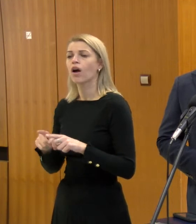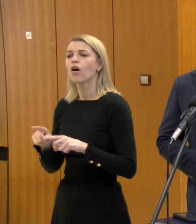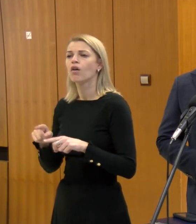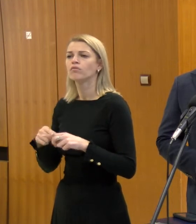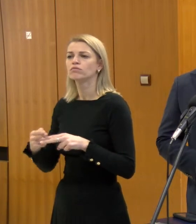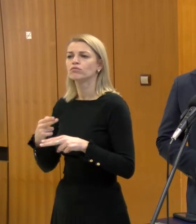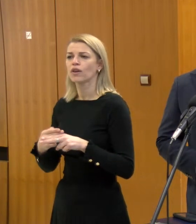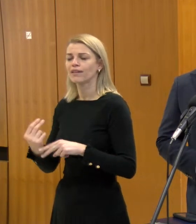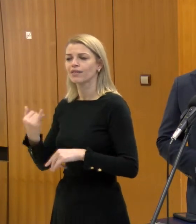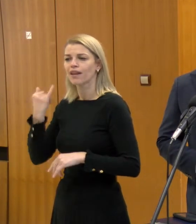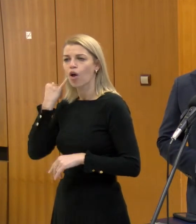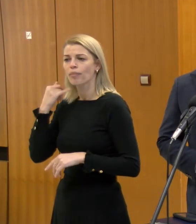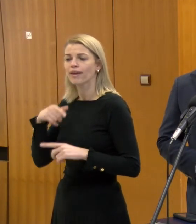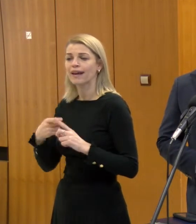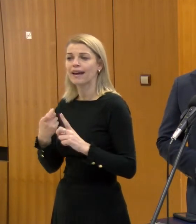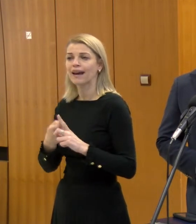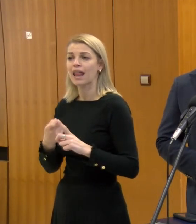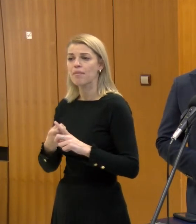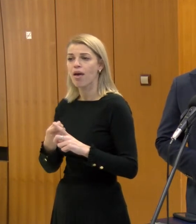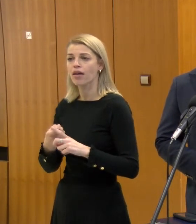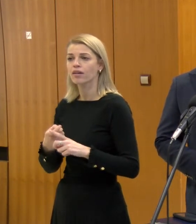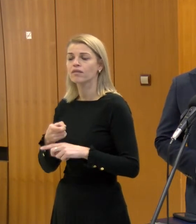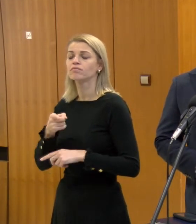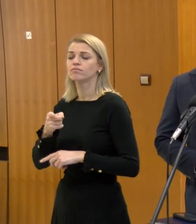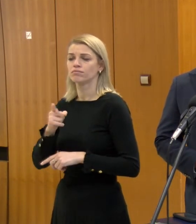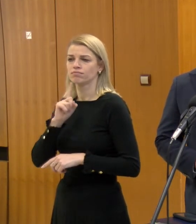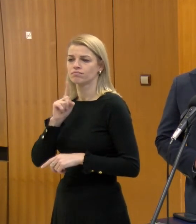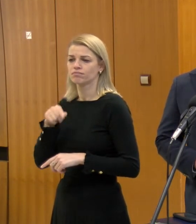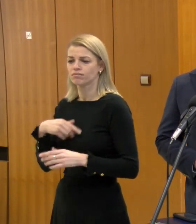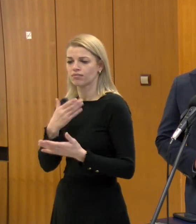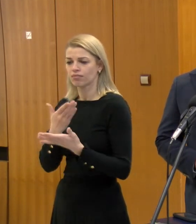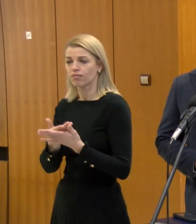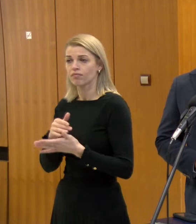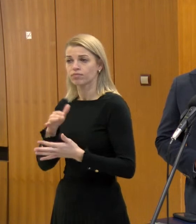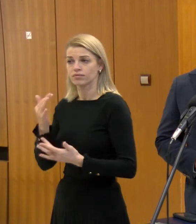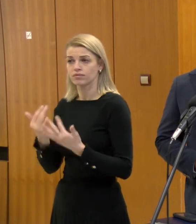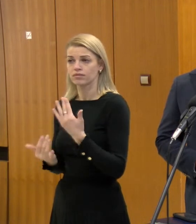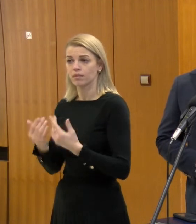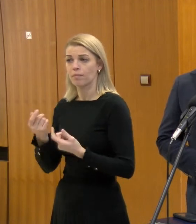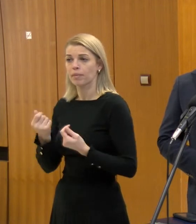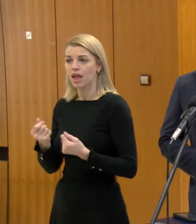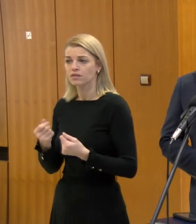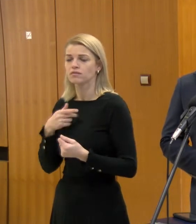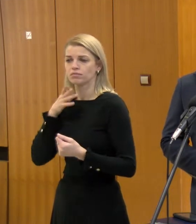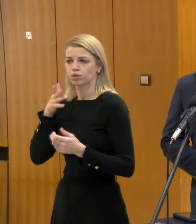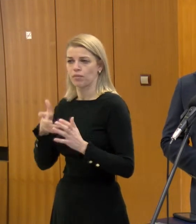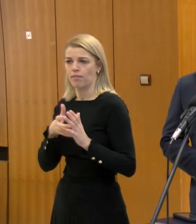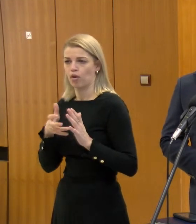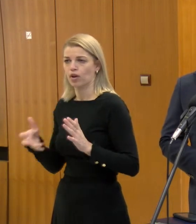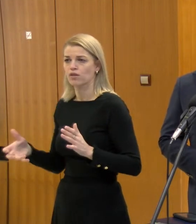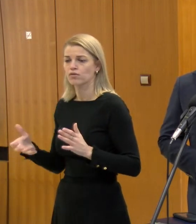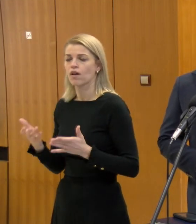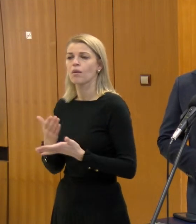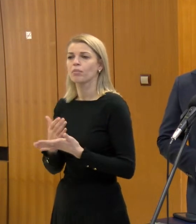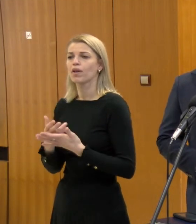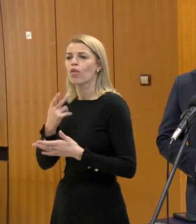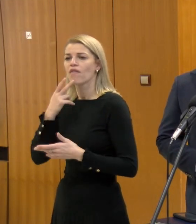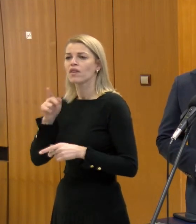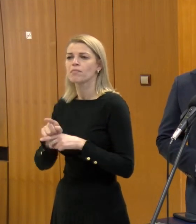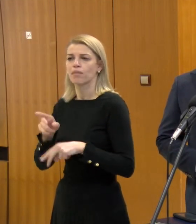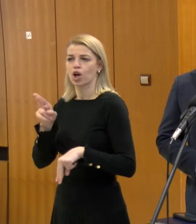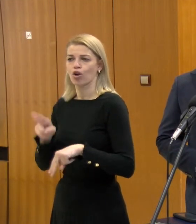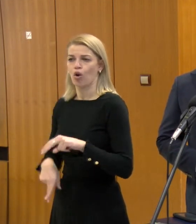nám prislúbil, že ako náhle sa tieto prostriedky nájdu v tom rozpočte, tak budeme v tom pokračovať, čiže nevidím to ako